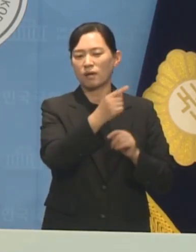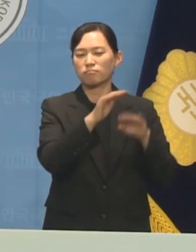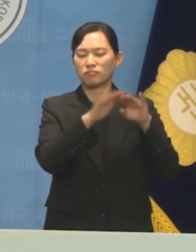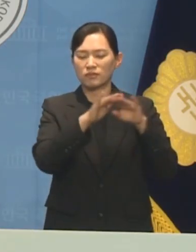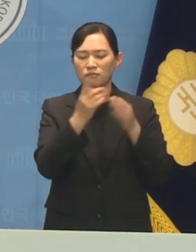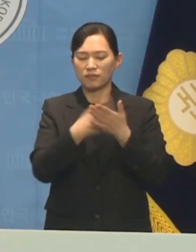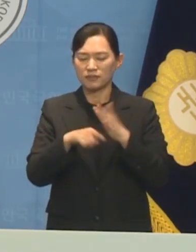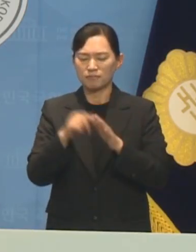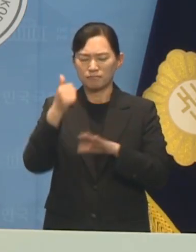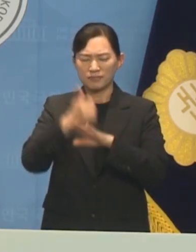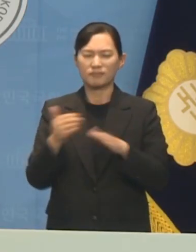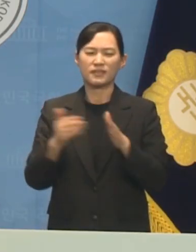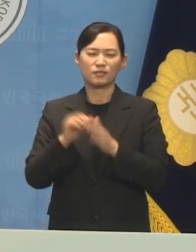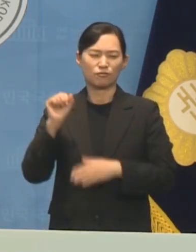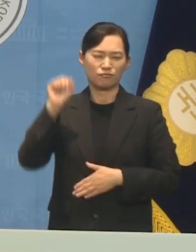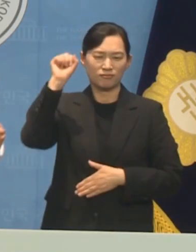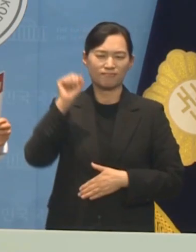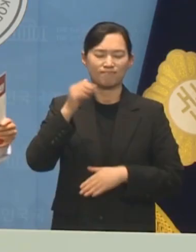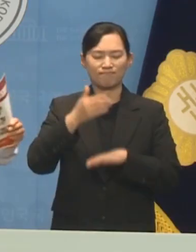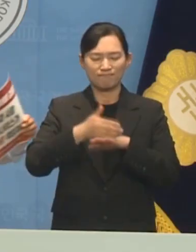끝까지 투쟁하겠습니다. 고맙습니다.